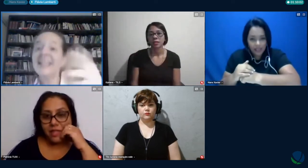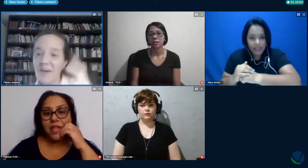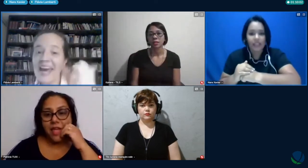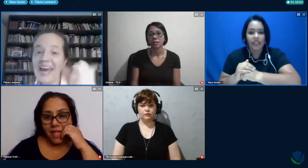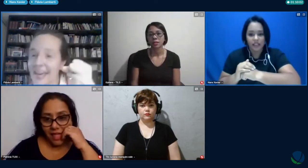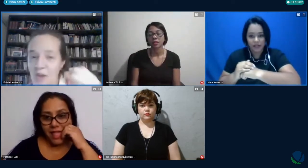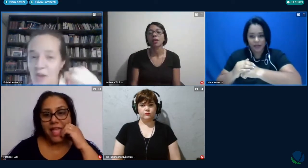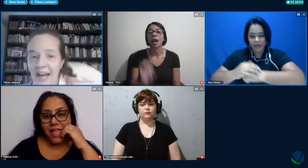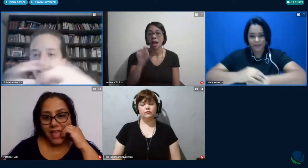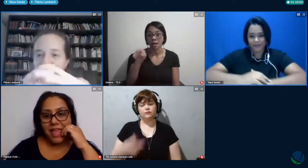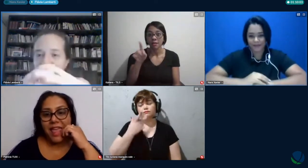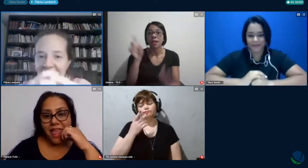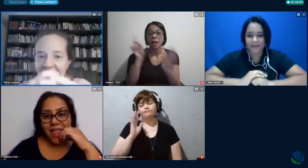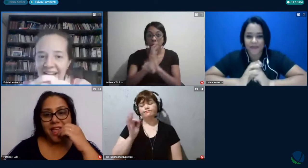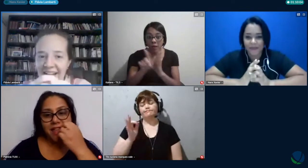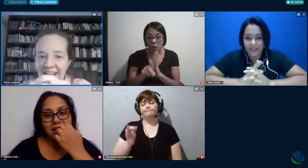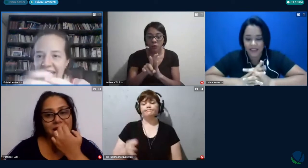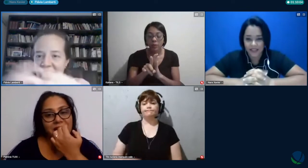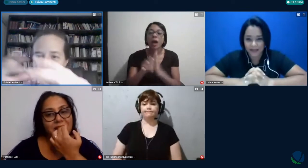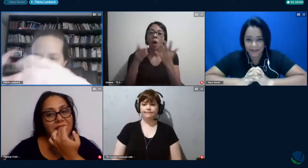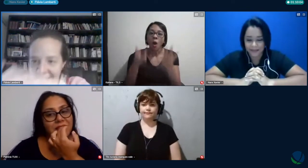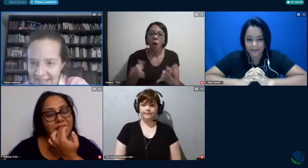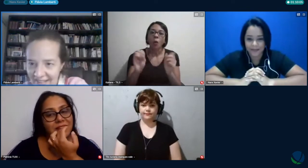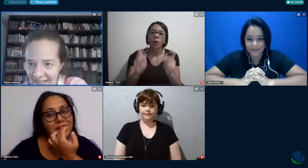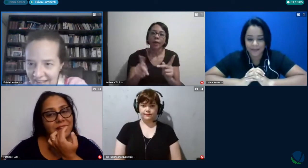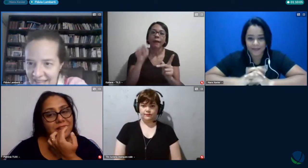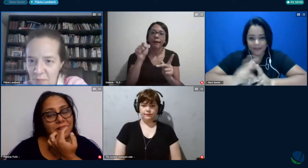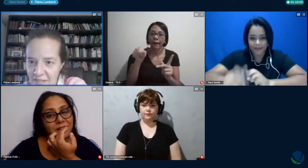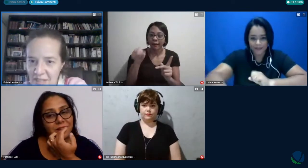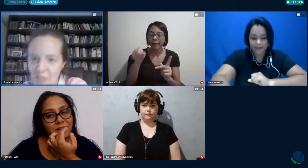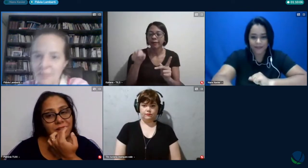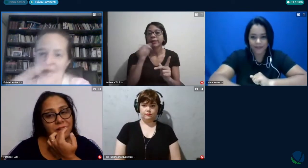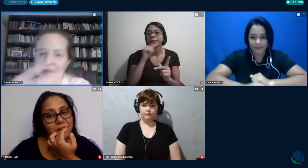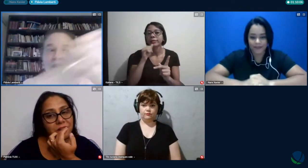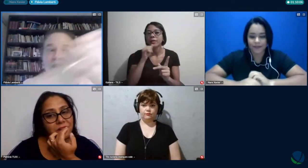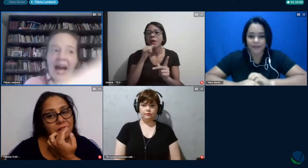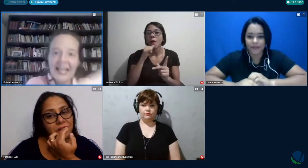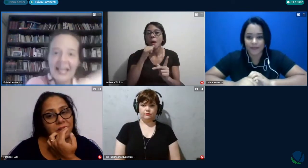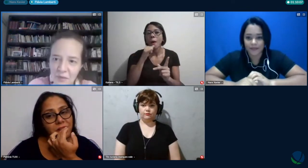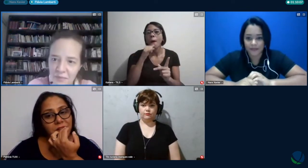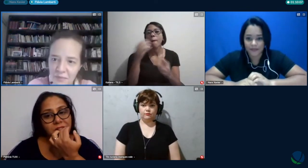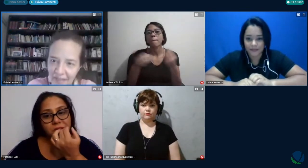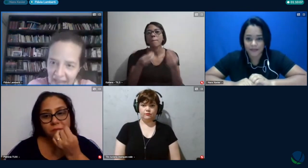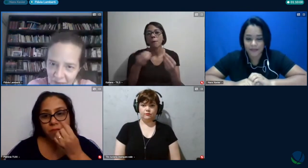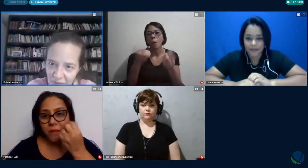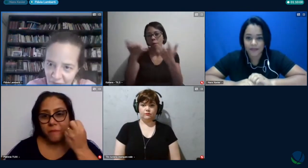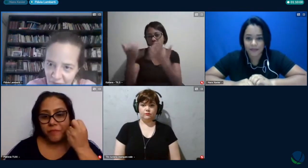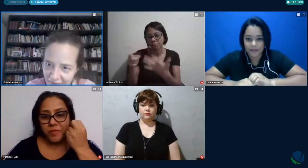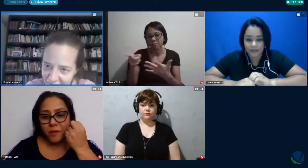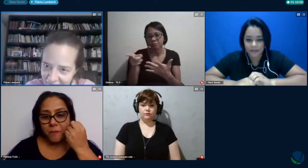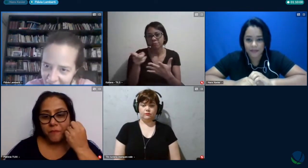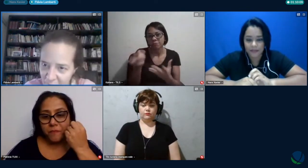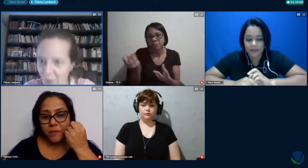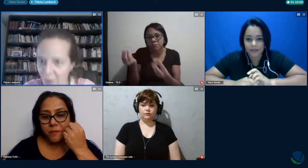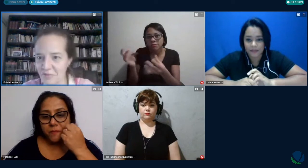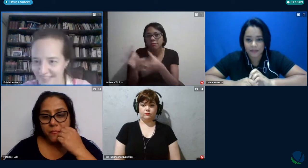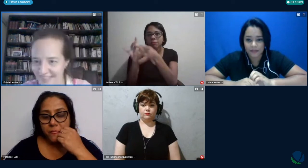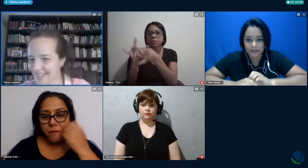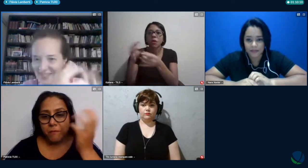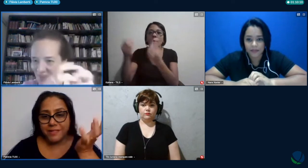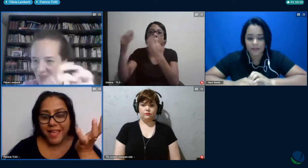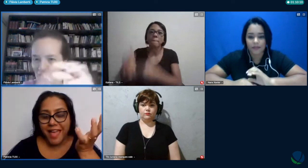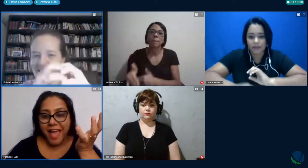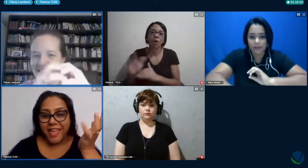questão. Isso. Então, é só atrelar esse procedimento à questão lá da